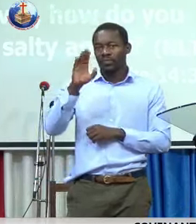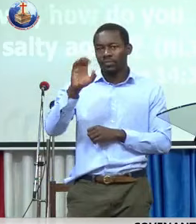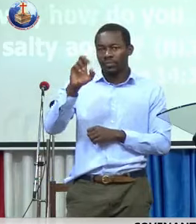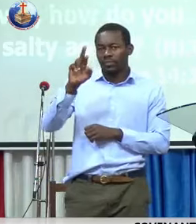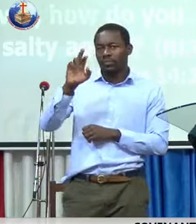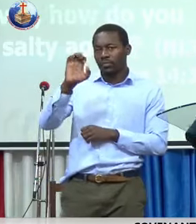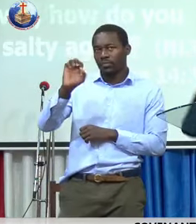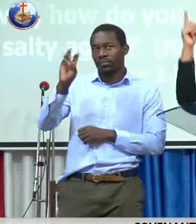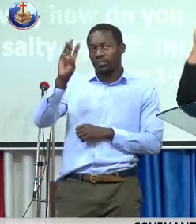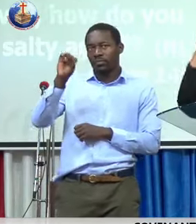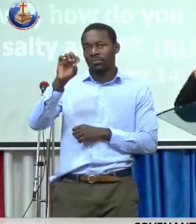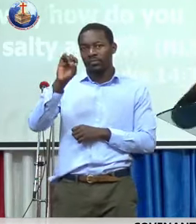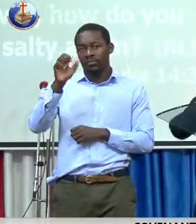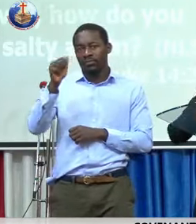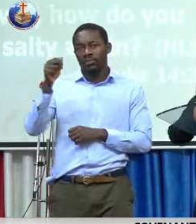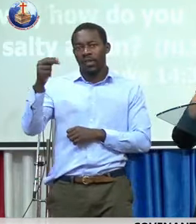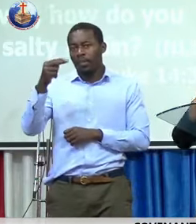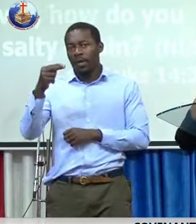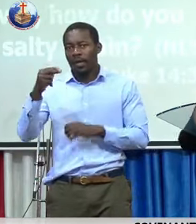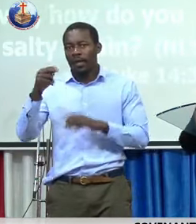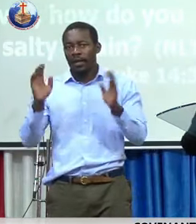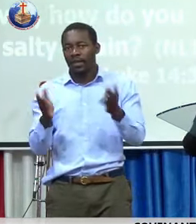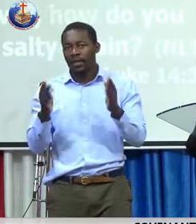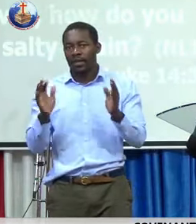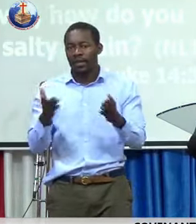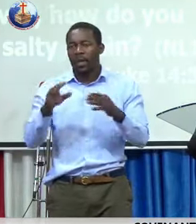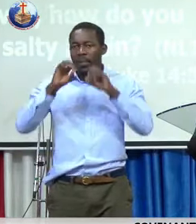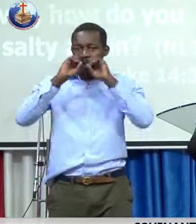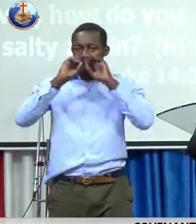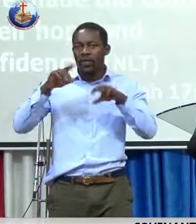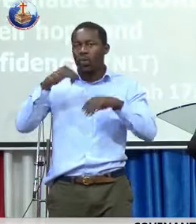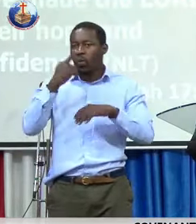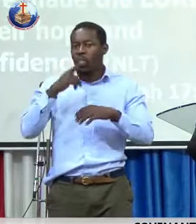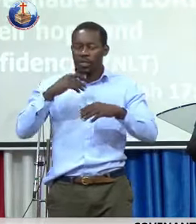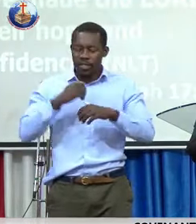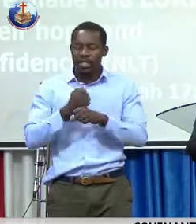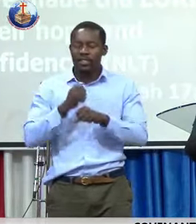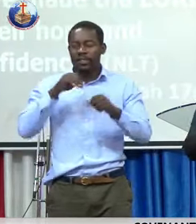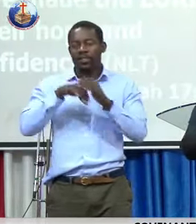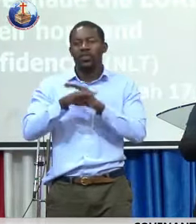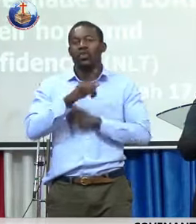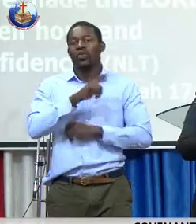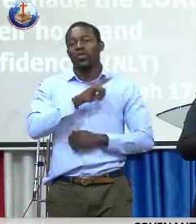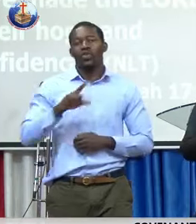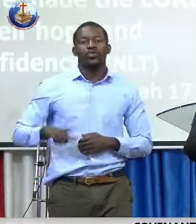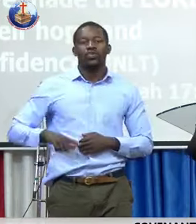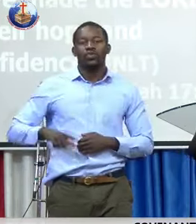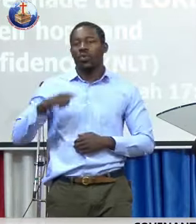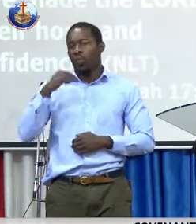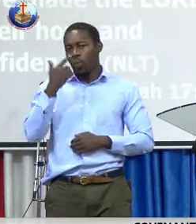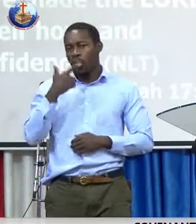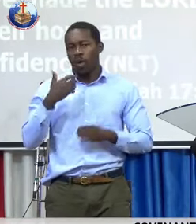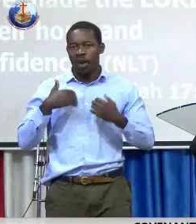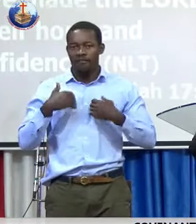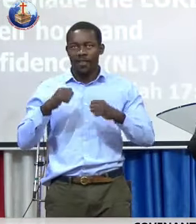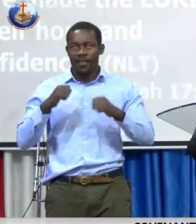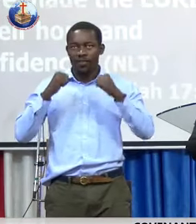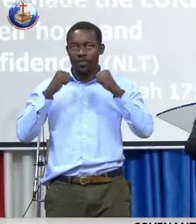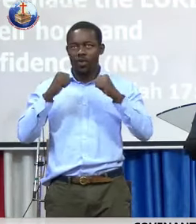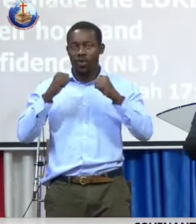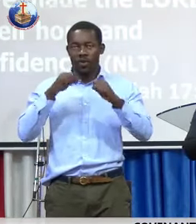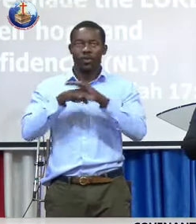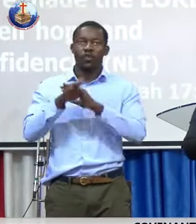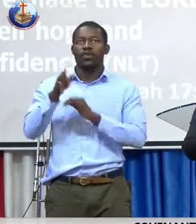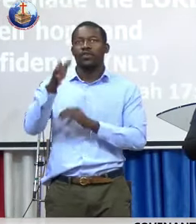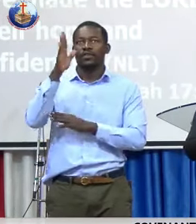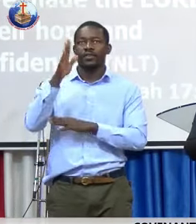blessed is he who trusts in the Lord, whose confidence is in him. Confidence is in him. Yeremia 17:7